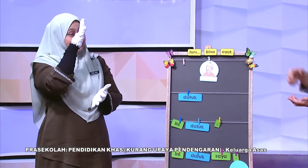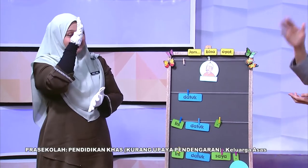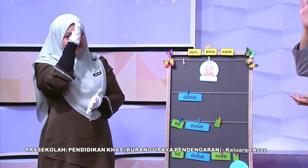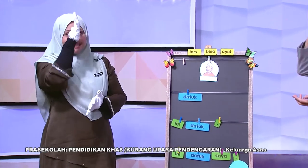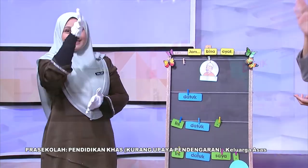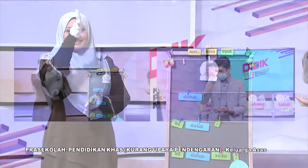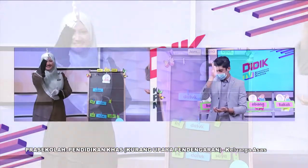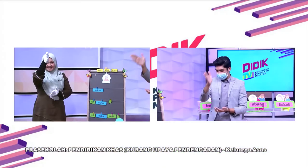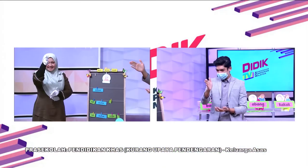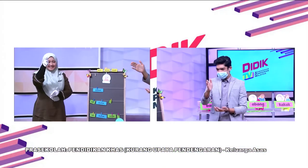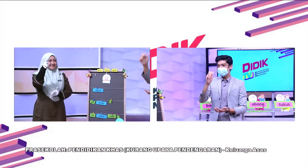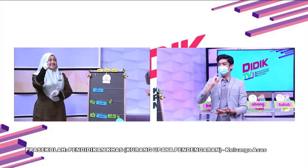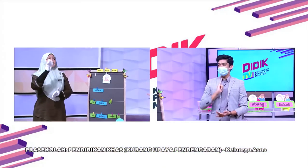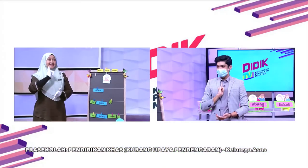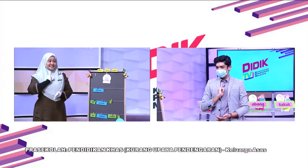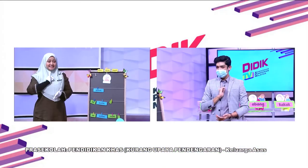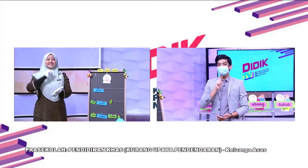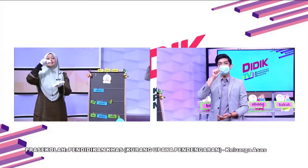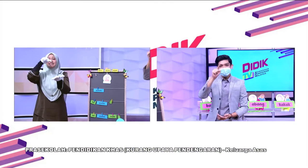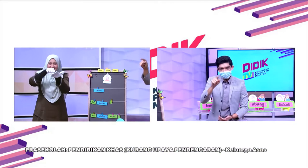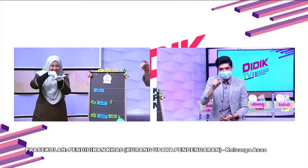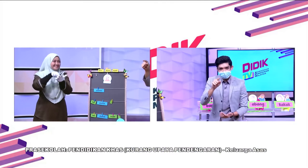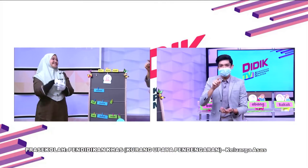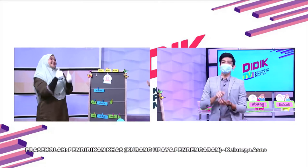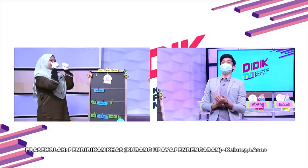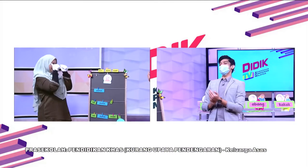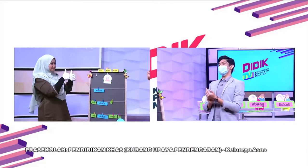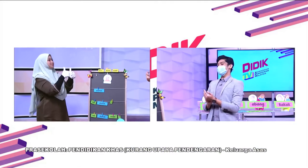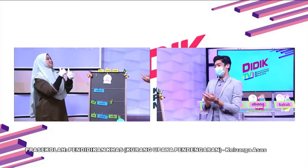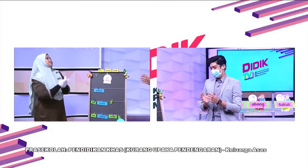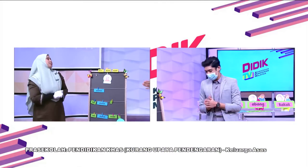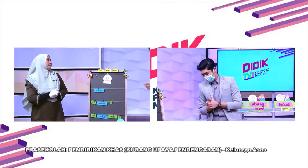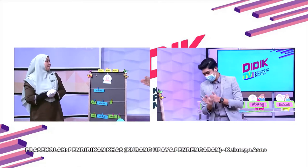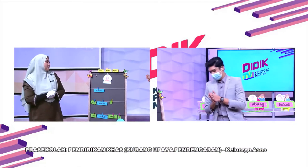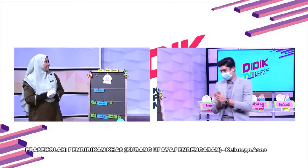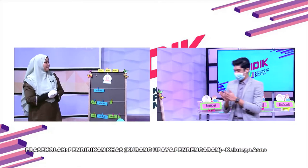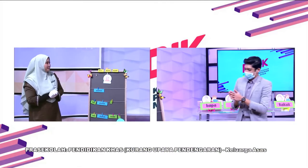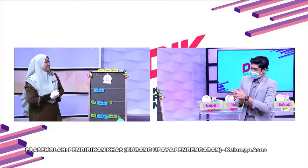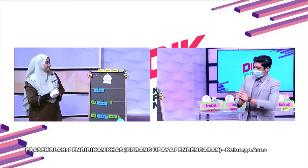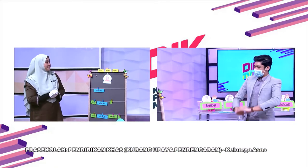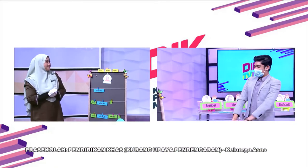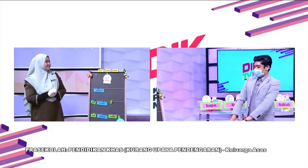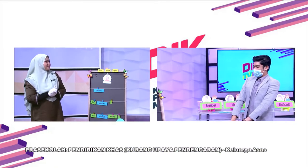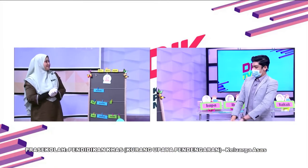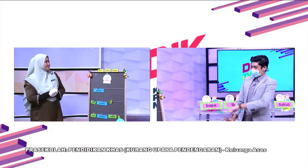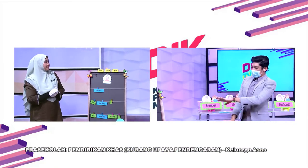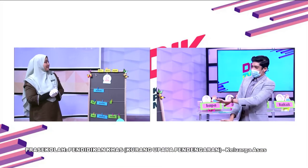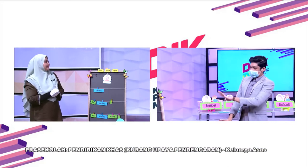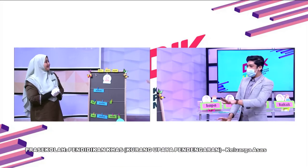Datuk saya titik eunhye bye Oke itunya